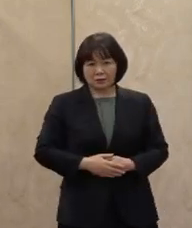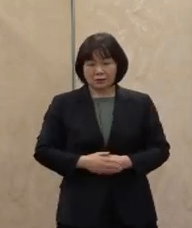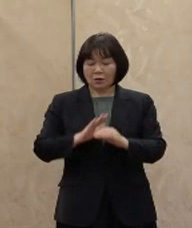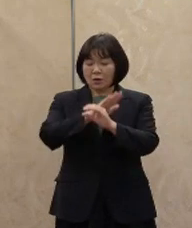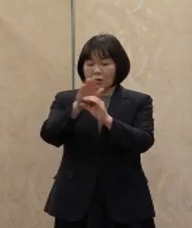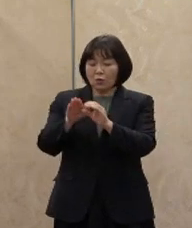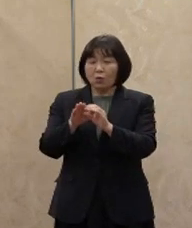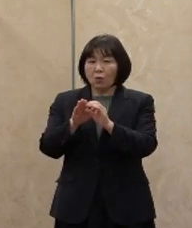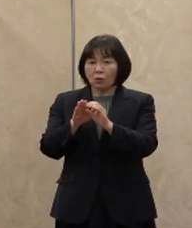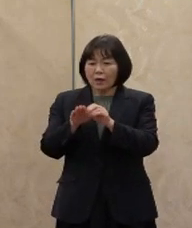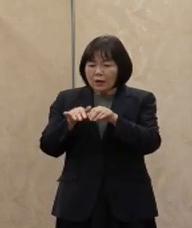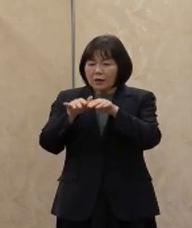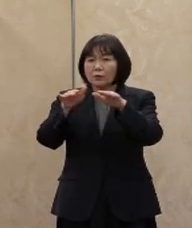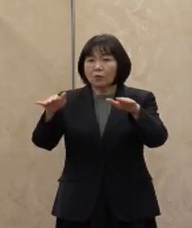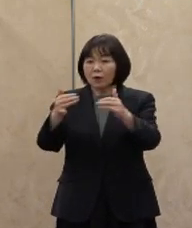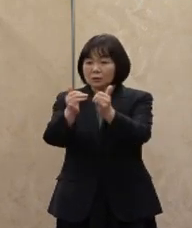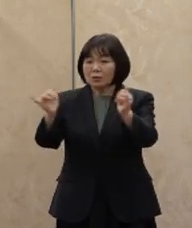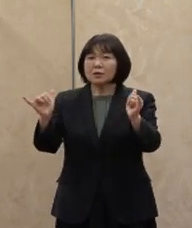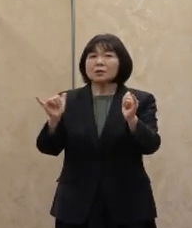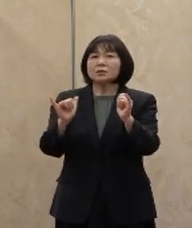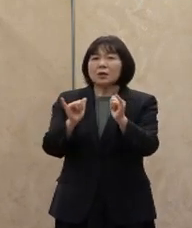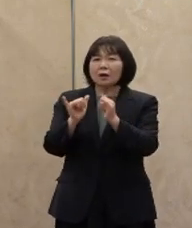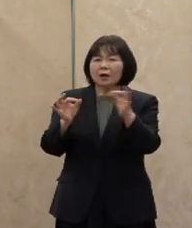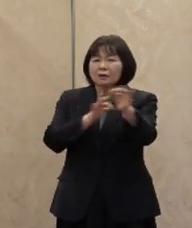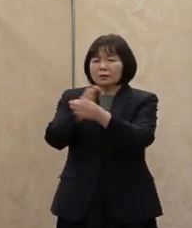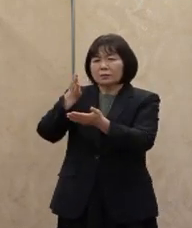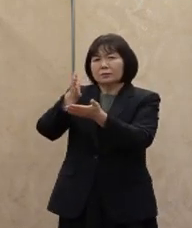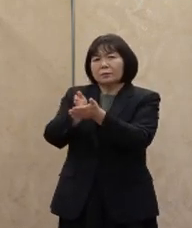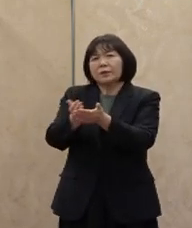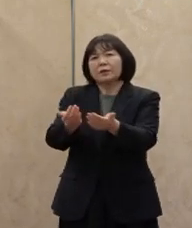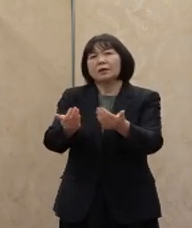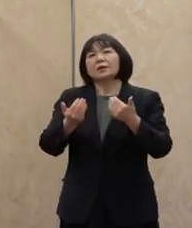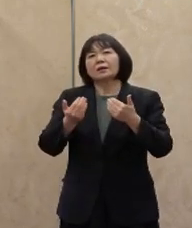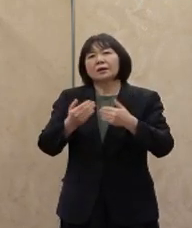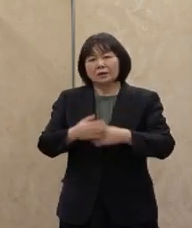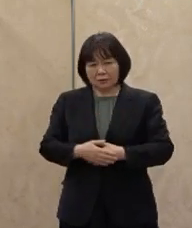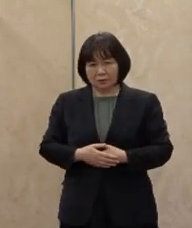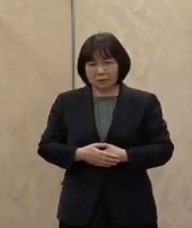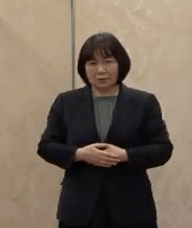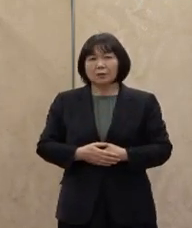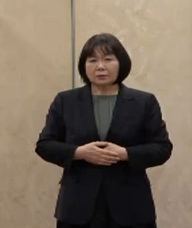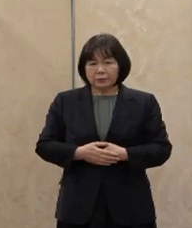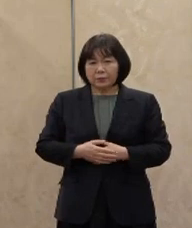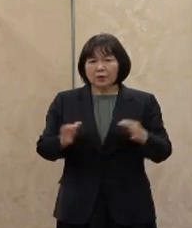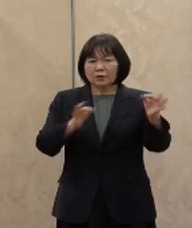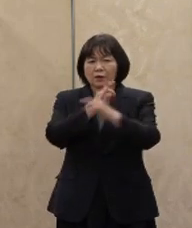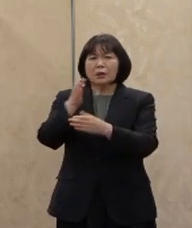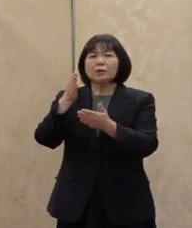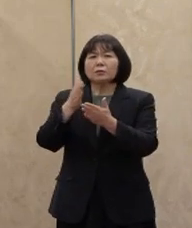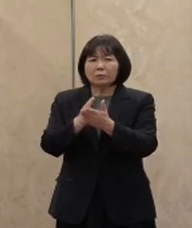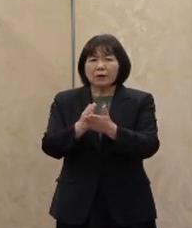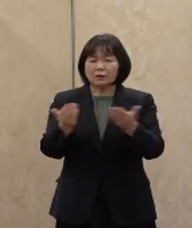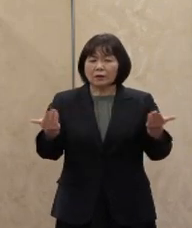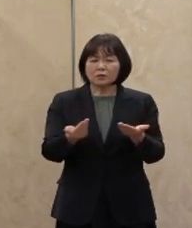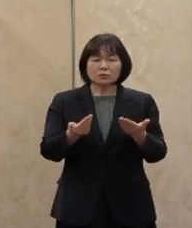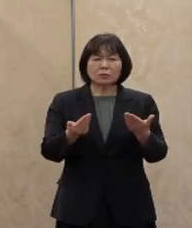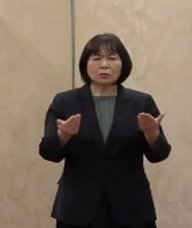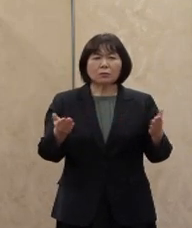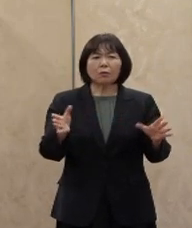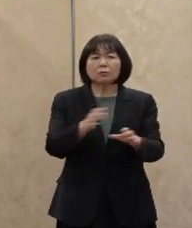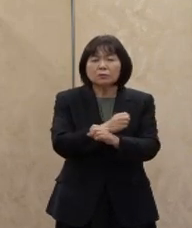広がることによってこの社会を止めなきゃいけないと、それによって経済が止まる、経済が止まれば失業者も出てく